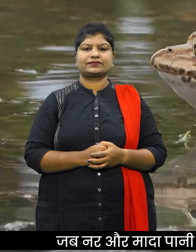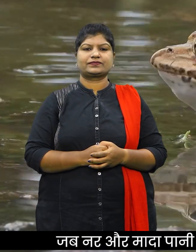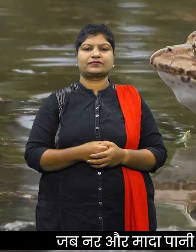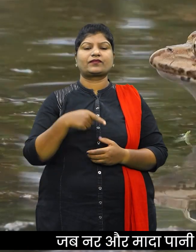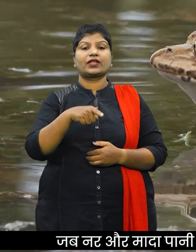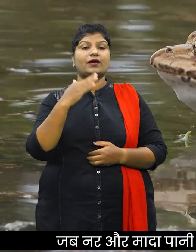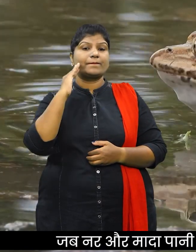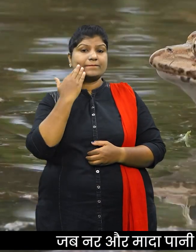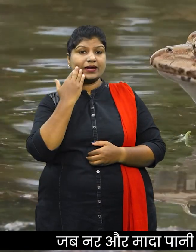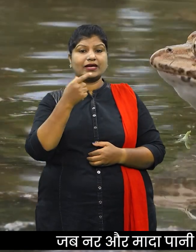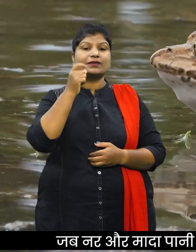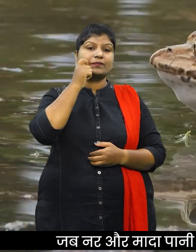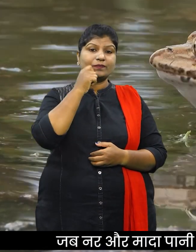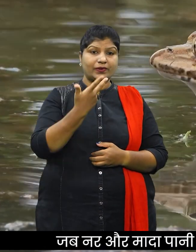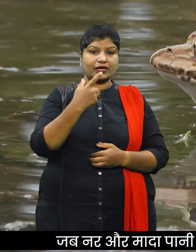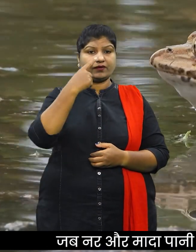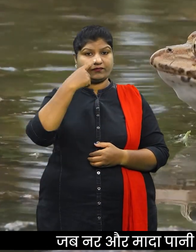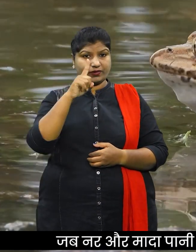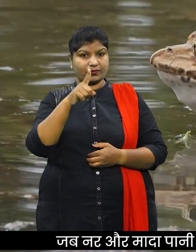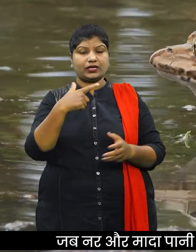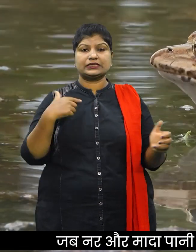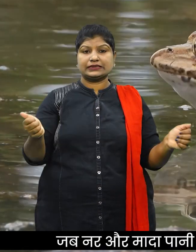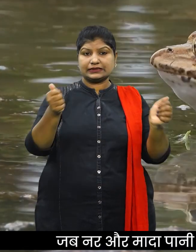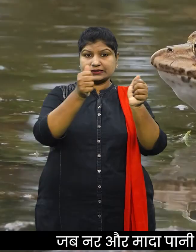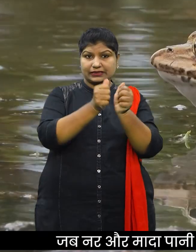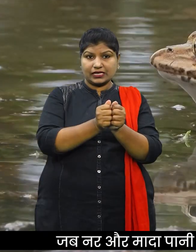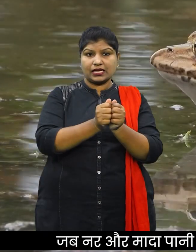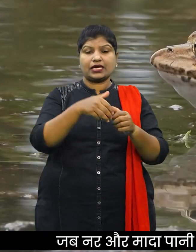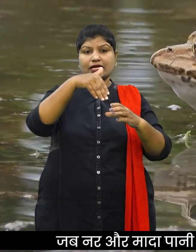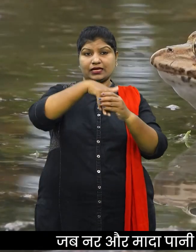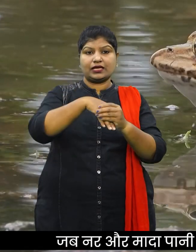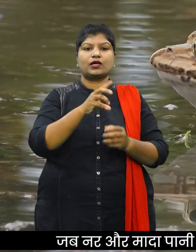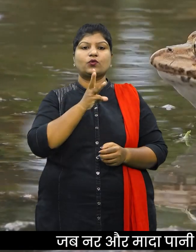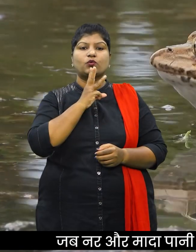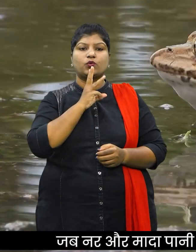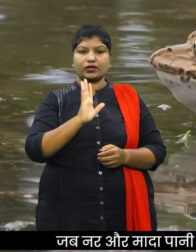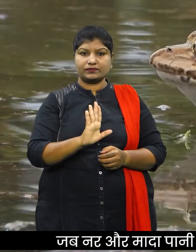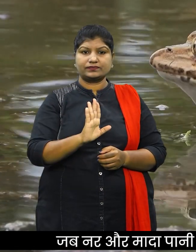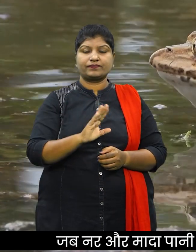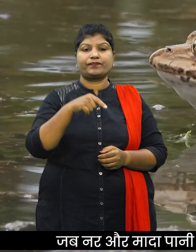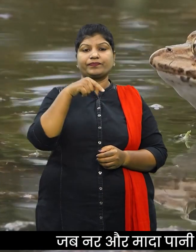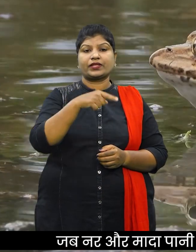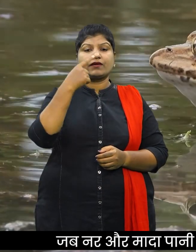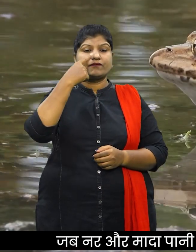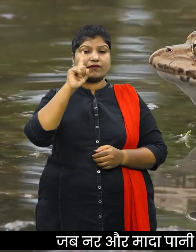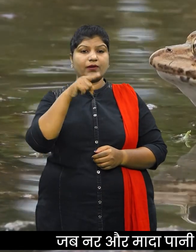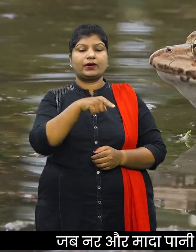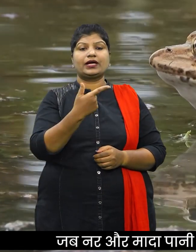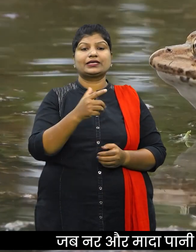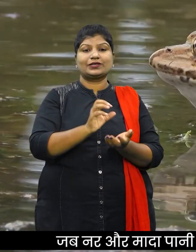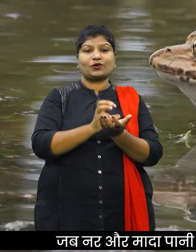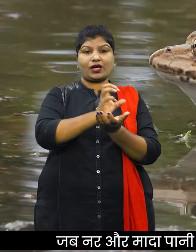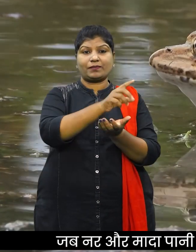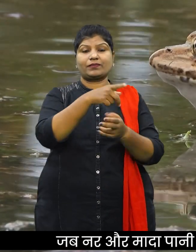जब नर और मादा पानी में एक साथ आते हैं, तो मादा सैकड़ों अंडे देती